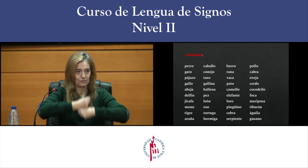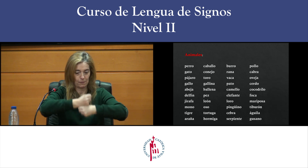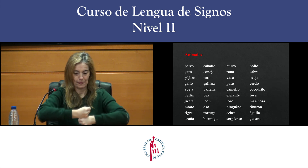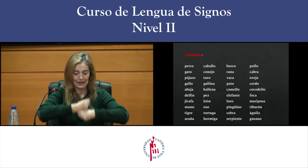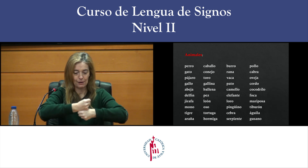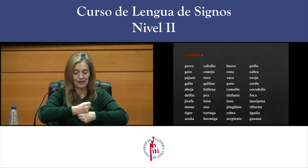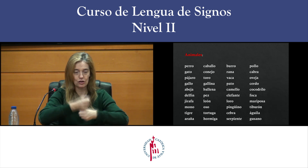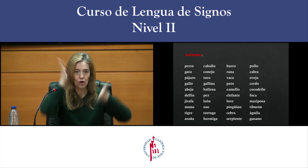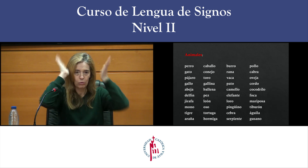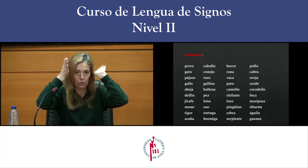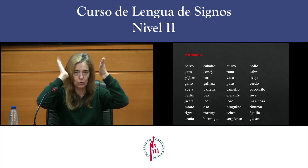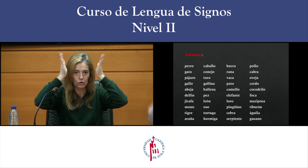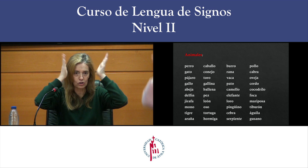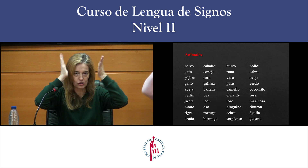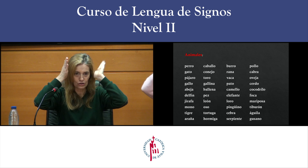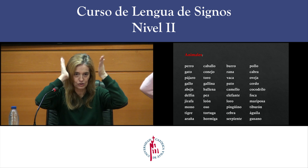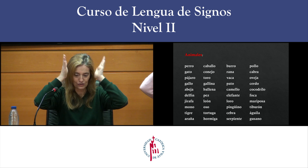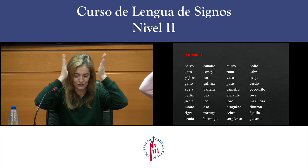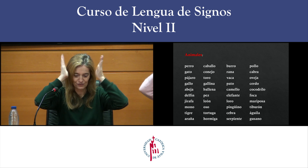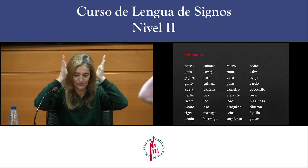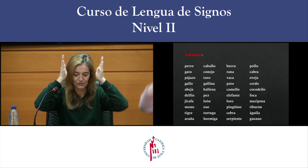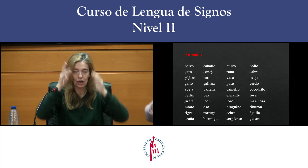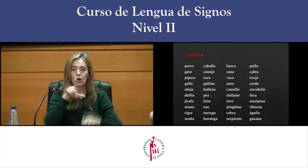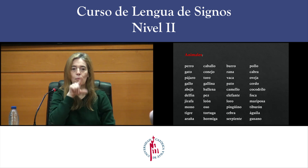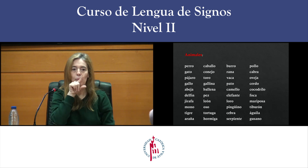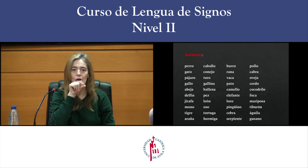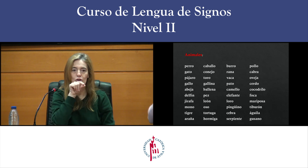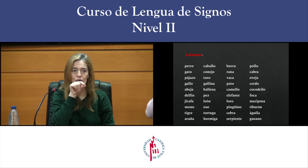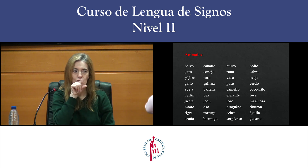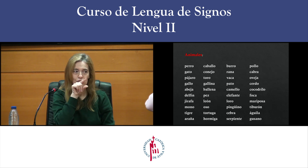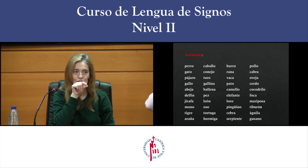caballo burro pollo